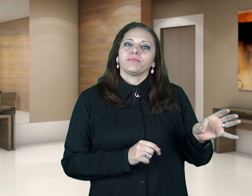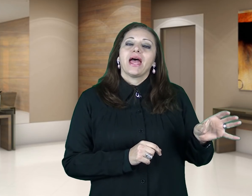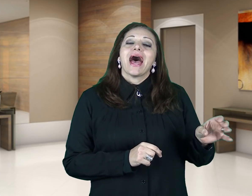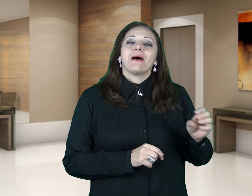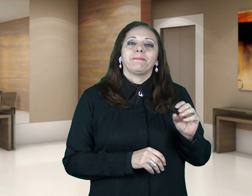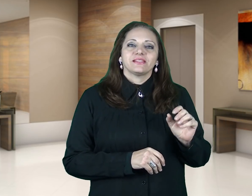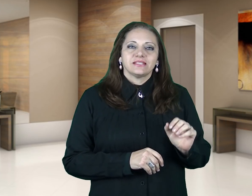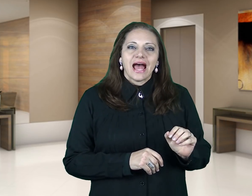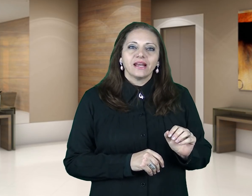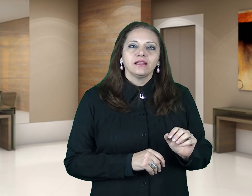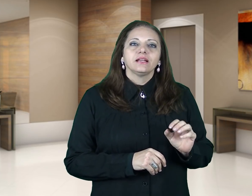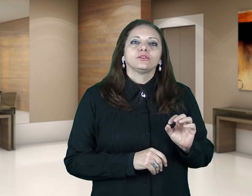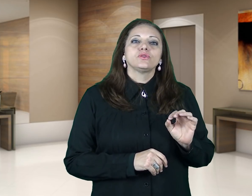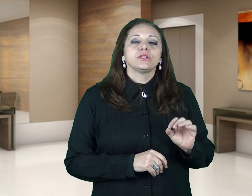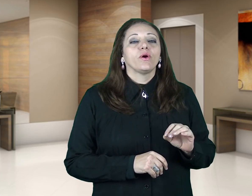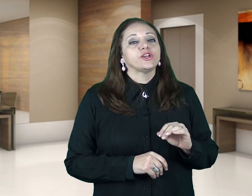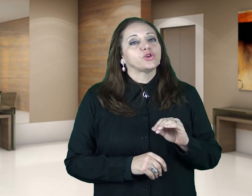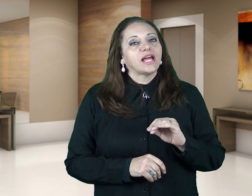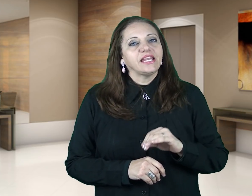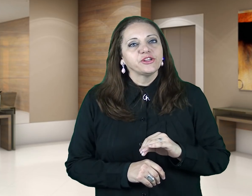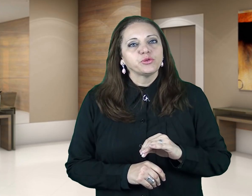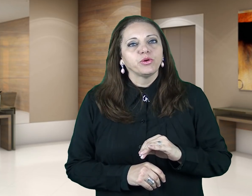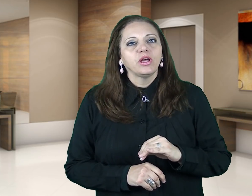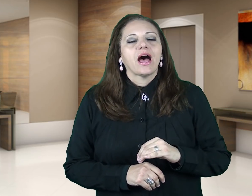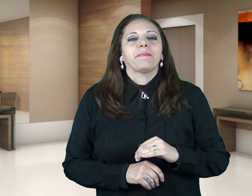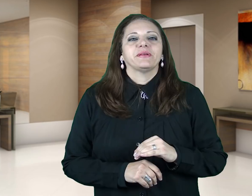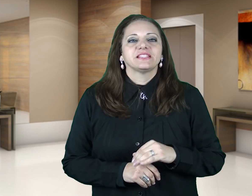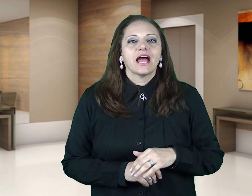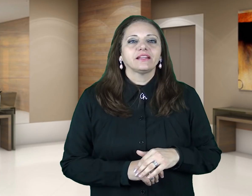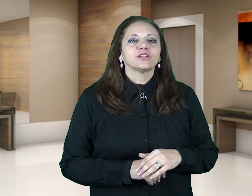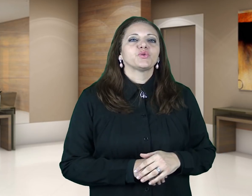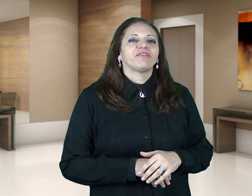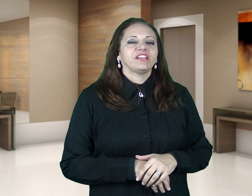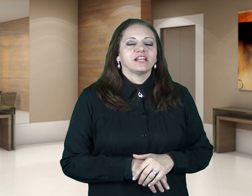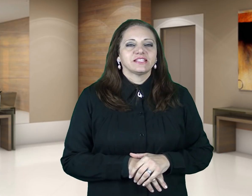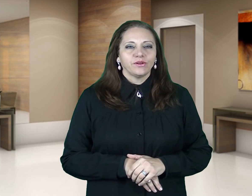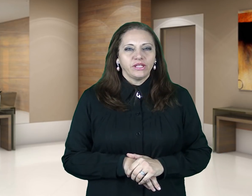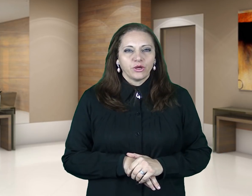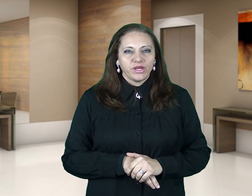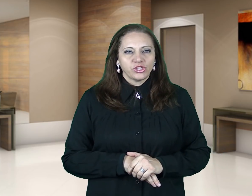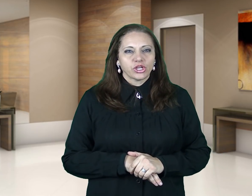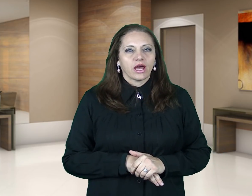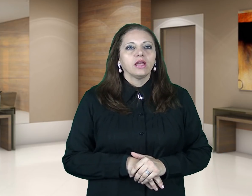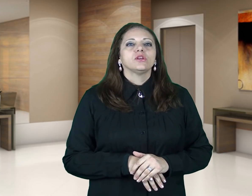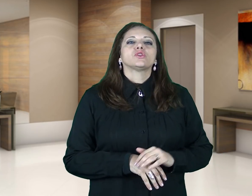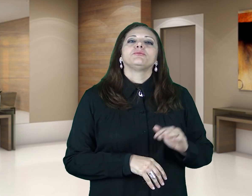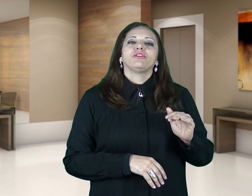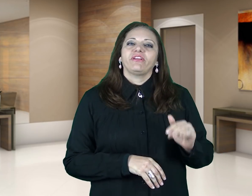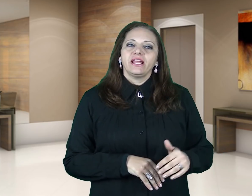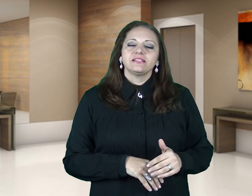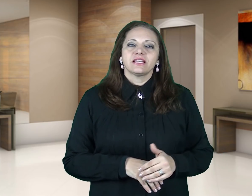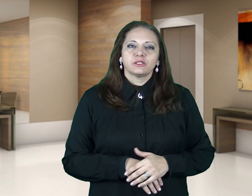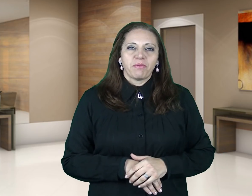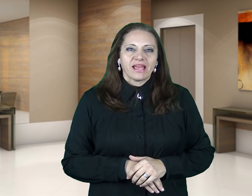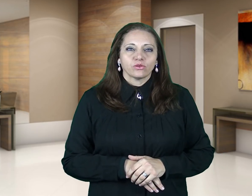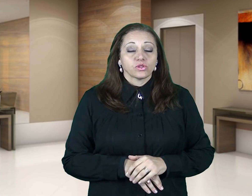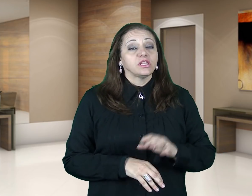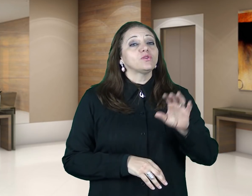única, apesar do seu regionalismo, apesar da sua variação linguística sob diferentes aspectos,